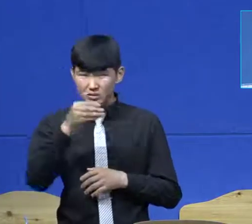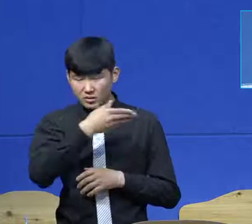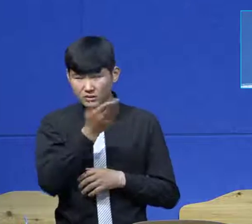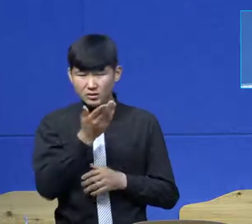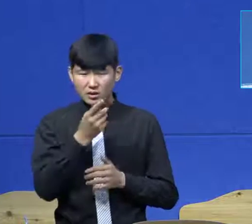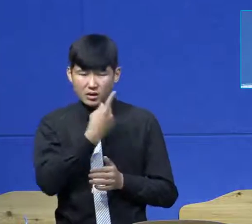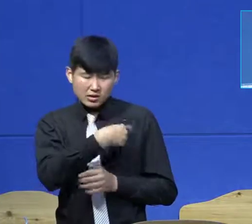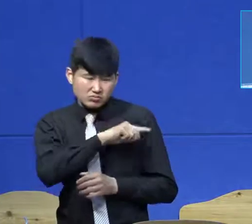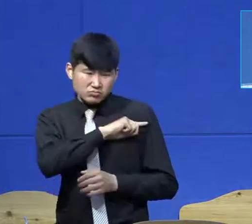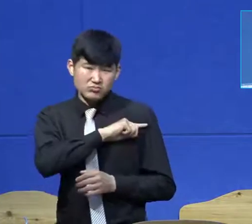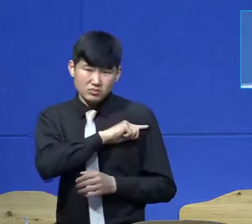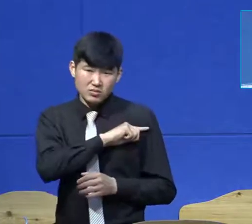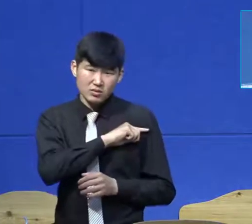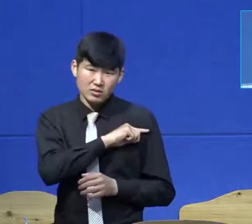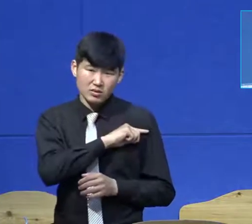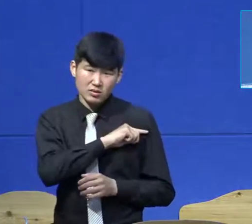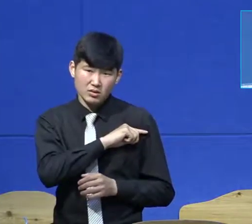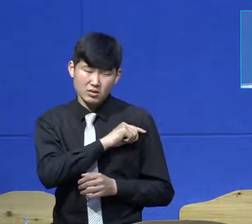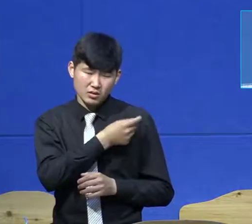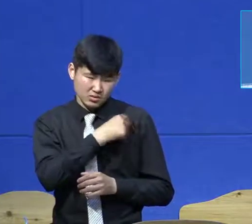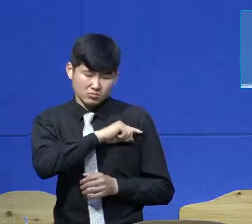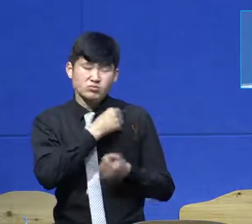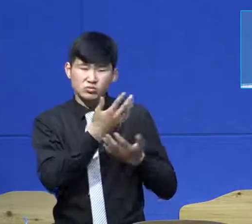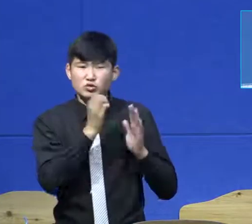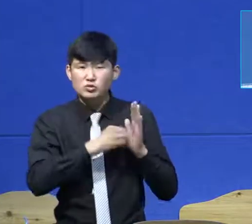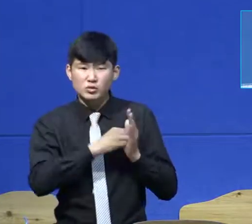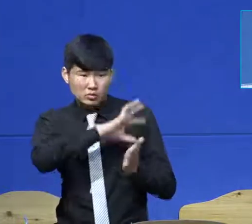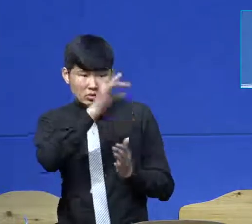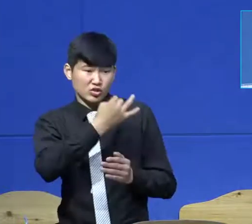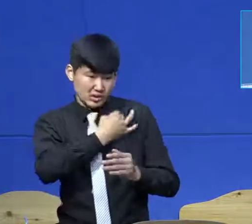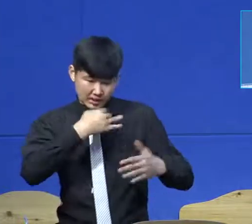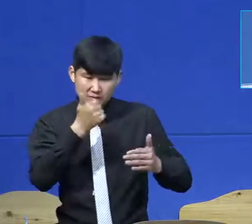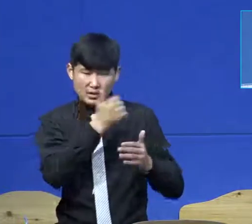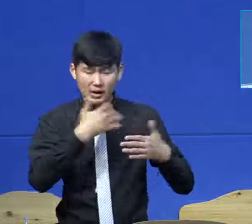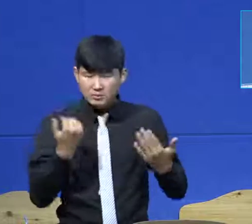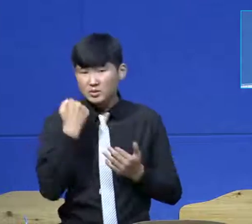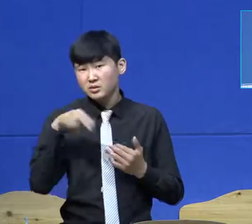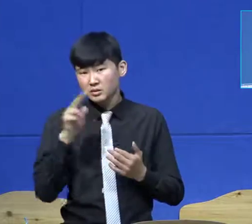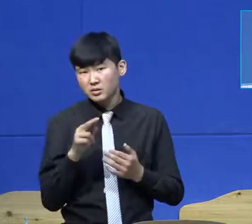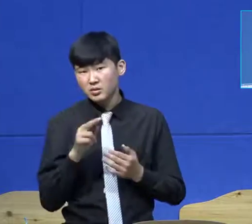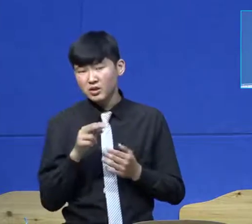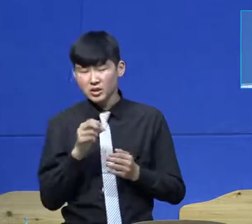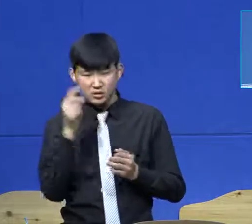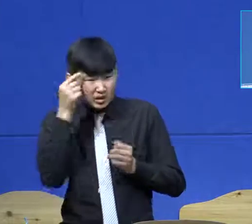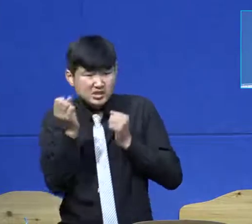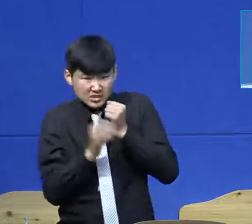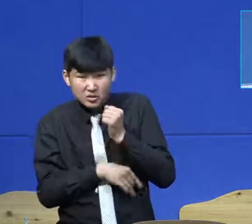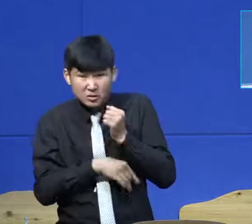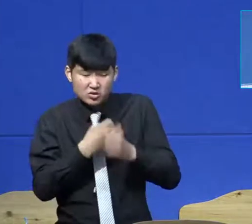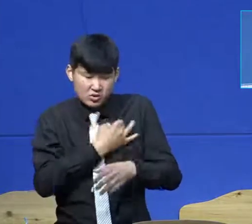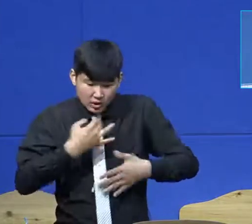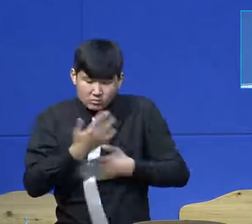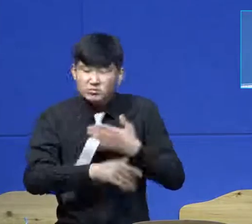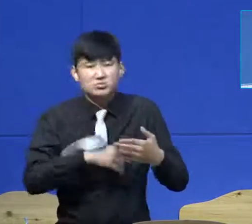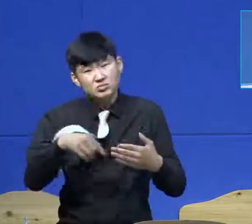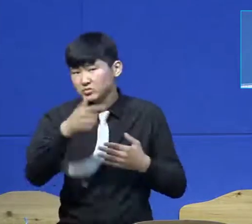нин тэргүүнд нэгнээ тавих хэрэгтэй. Тэд нар итгэлийн амьдралаар сайн амьдарч чадахаар хит ядуу байвал итгэлийн амьдралаар амьдарч чадахгүй.